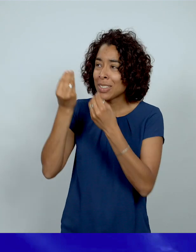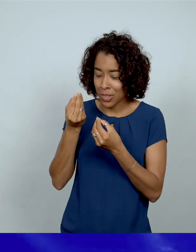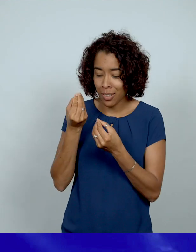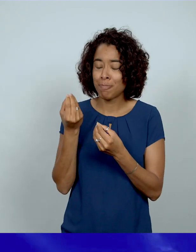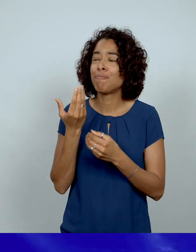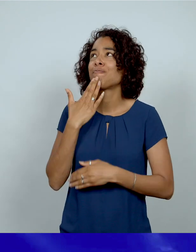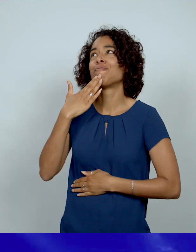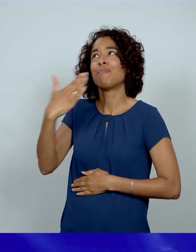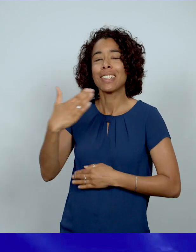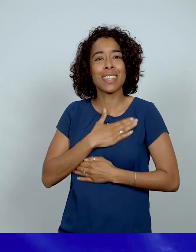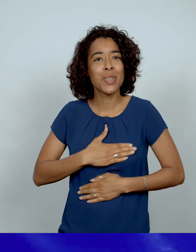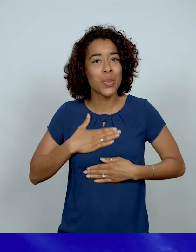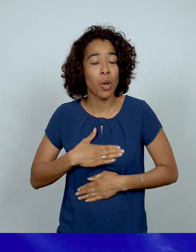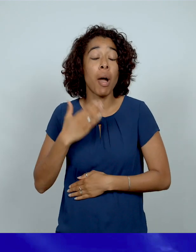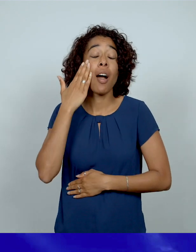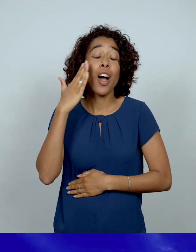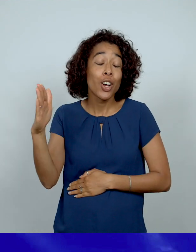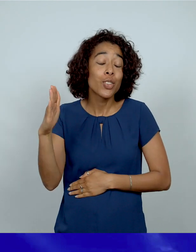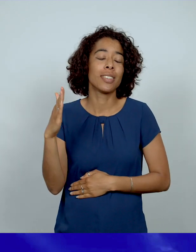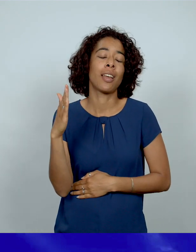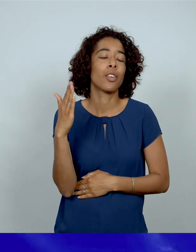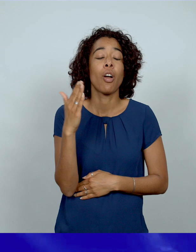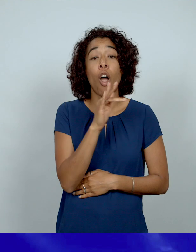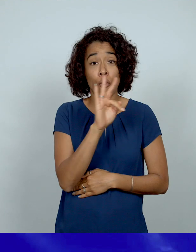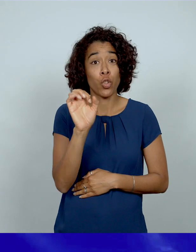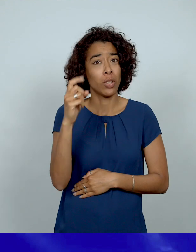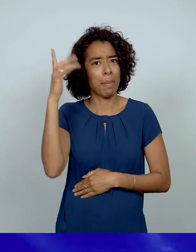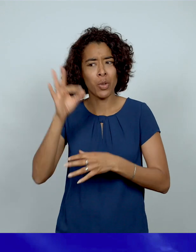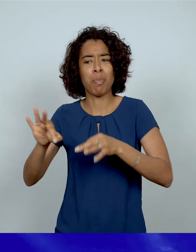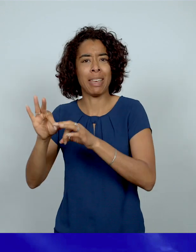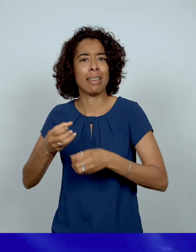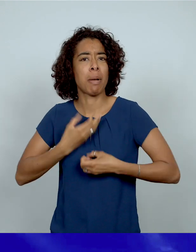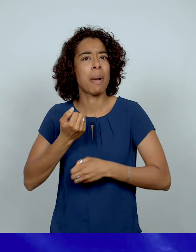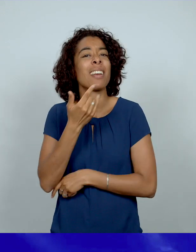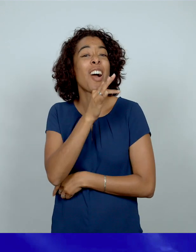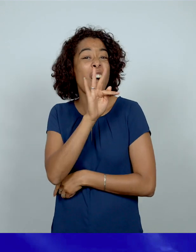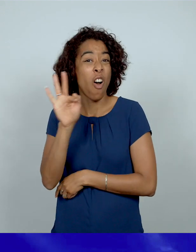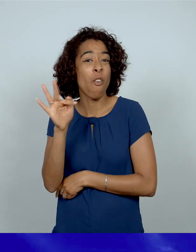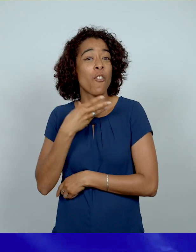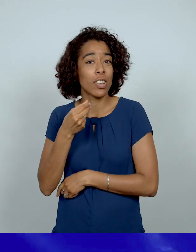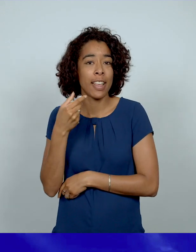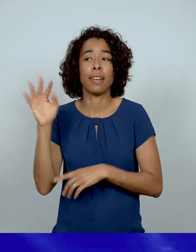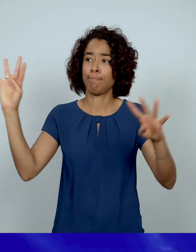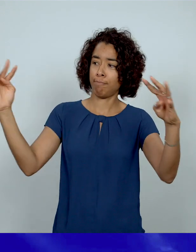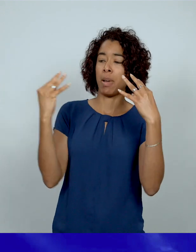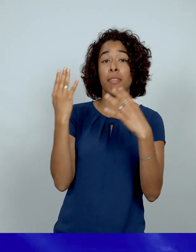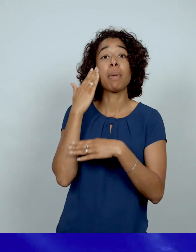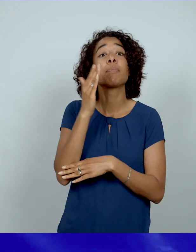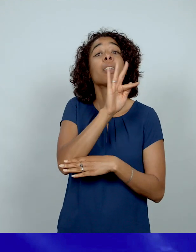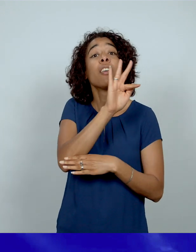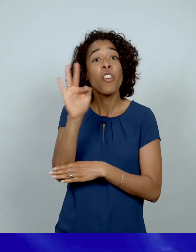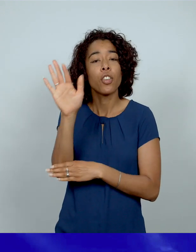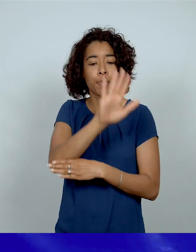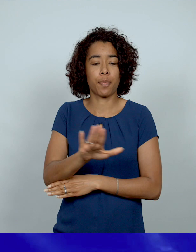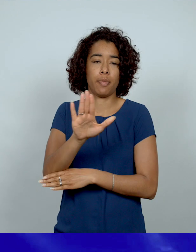Vous savez, en France, alors je sais que les starters sont regardés à travers les quatre coins de la francophonie, mais il y a une chose qui est vraie en France, c'est